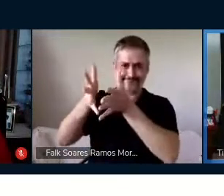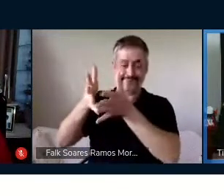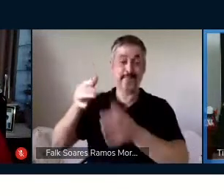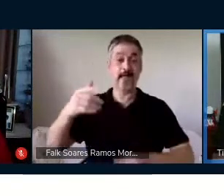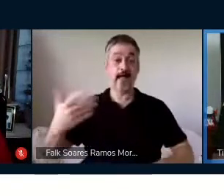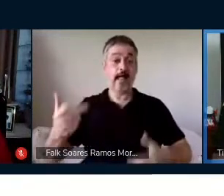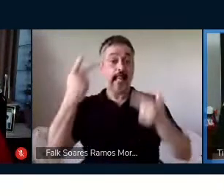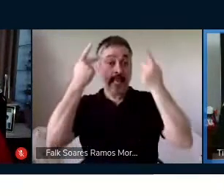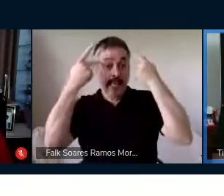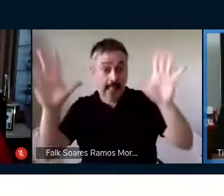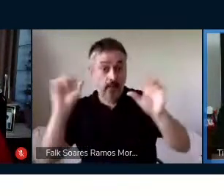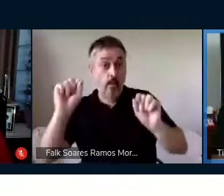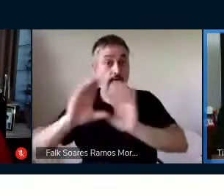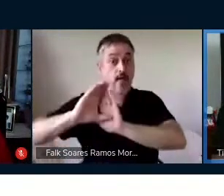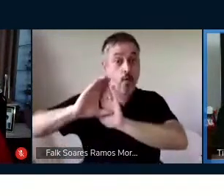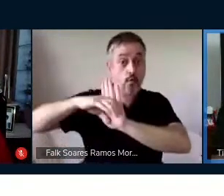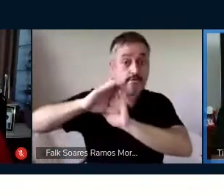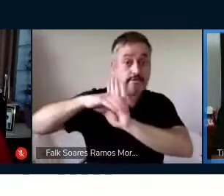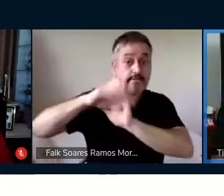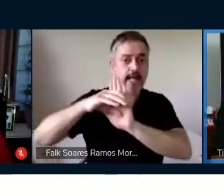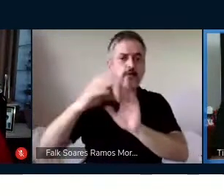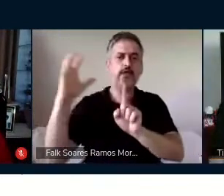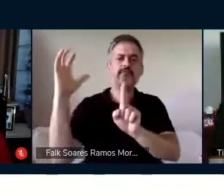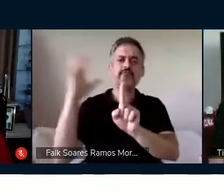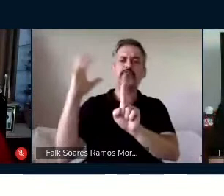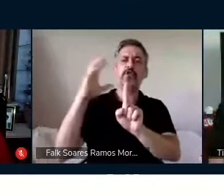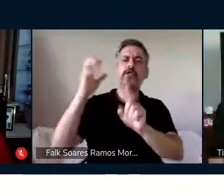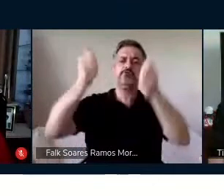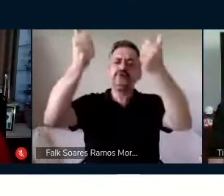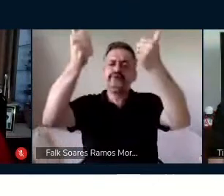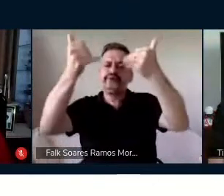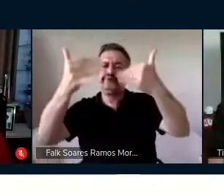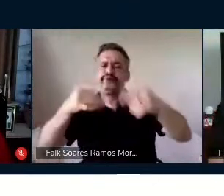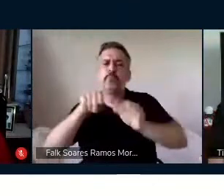de neologismos na LSB.